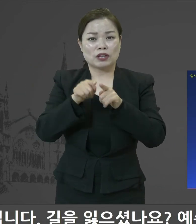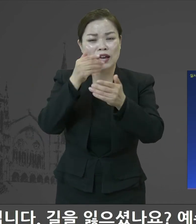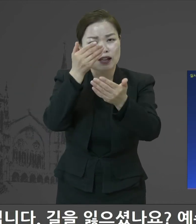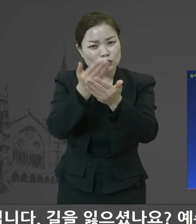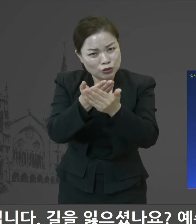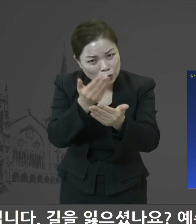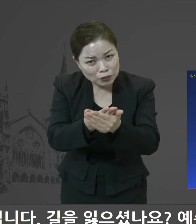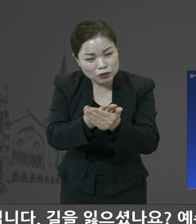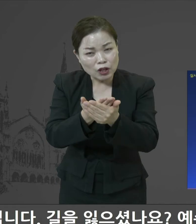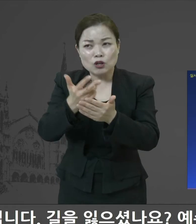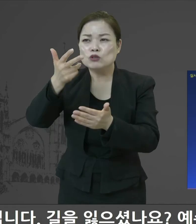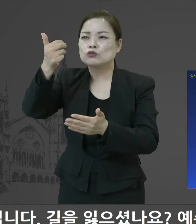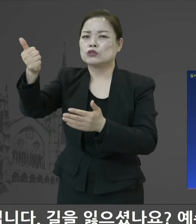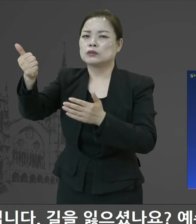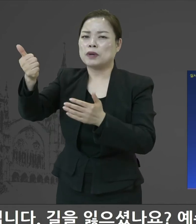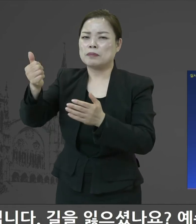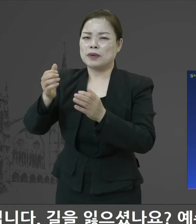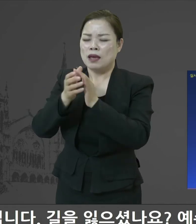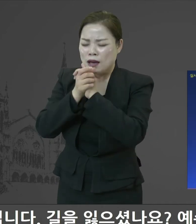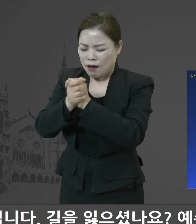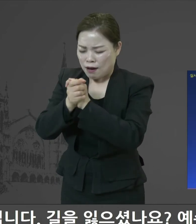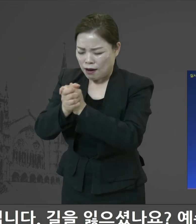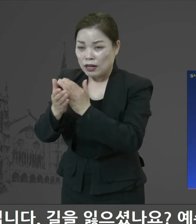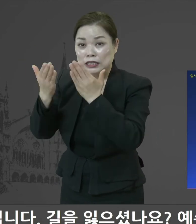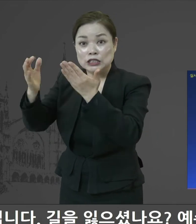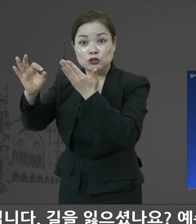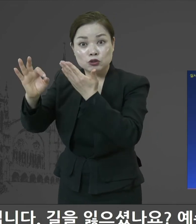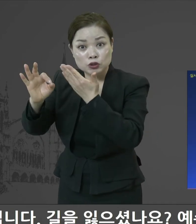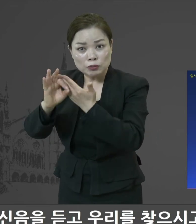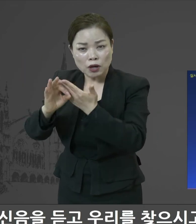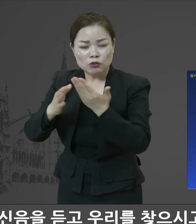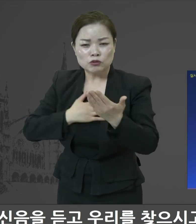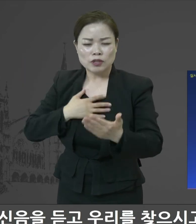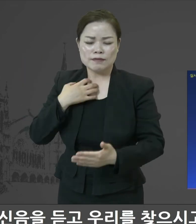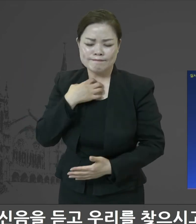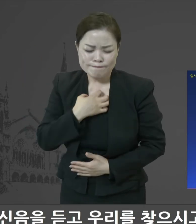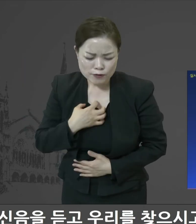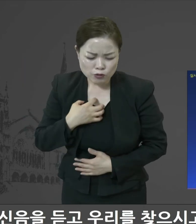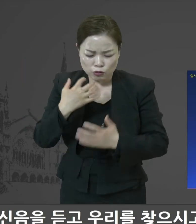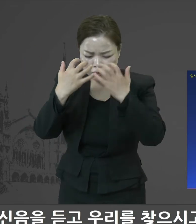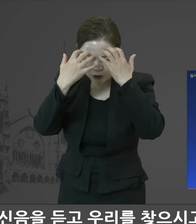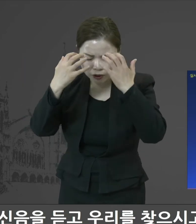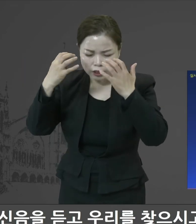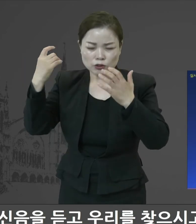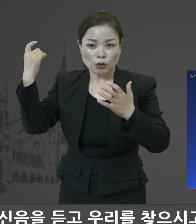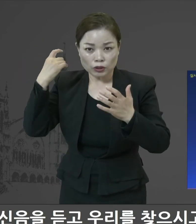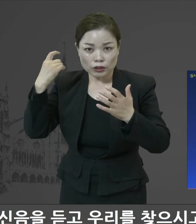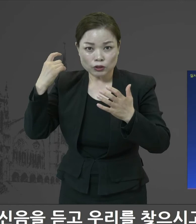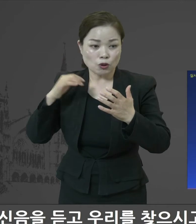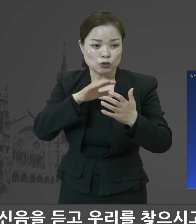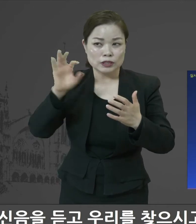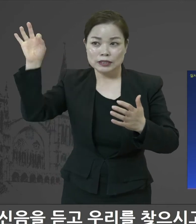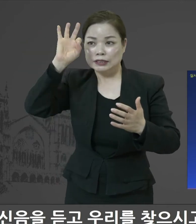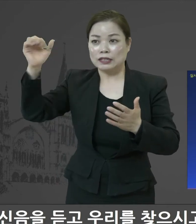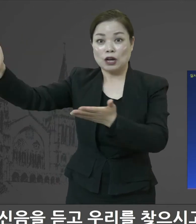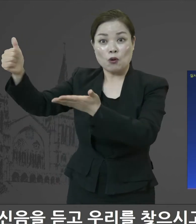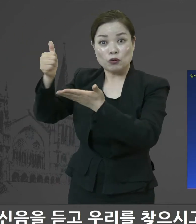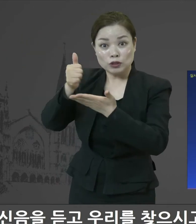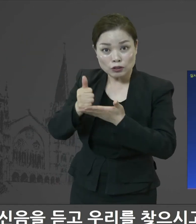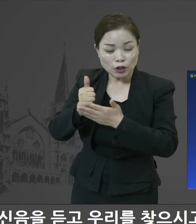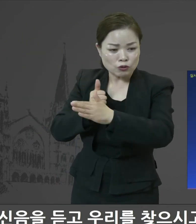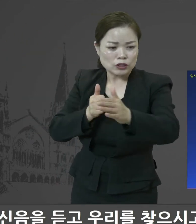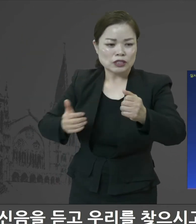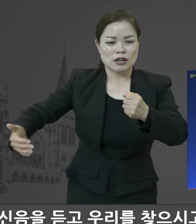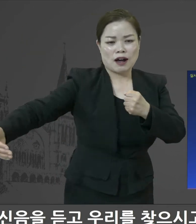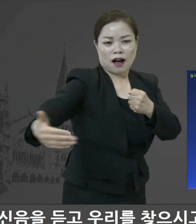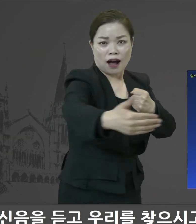주십시오. 이렇게 주님 앞에 신음하기만 하면 우리의 신음의 소리를 들으시고 주님이 찾아오셔서 우리를 안으시고 등에 업으셔서 우리가